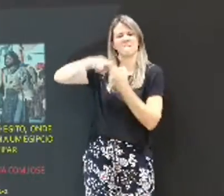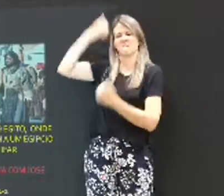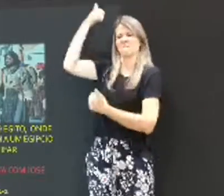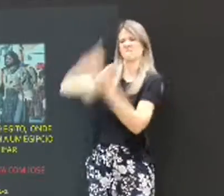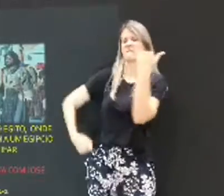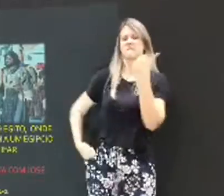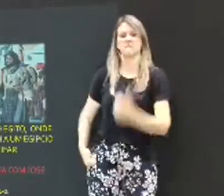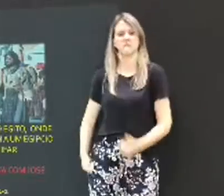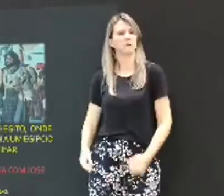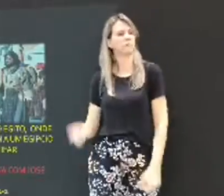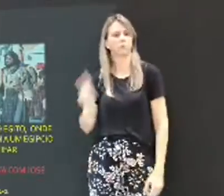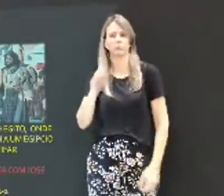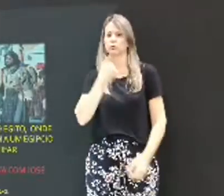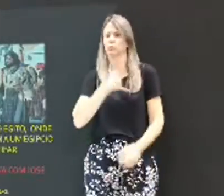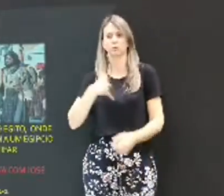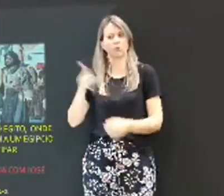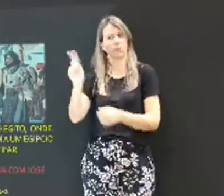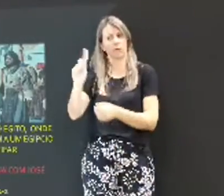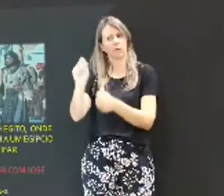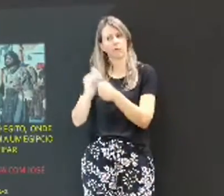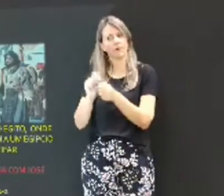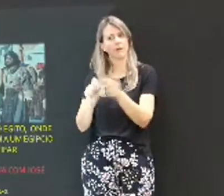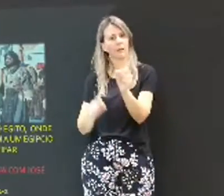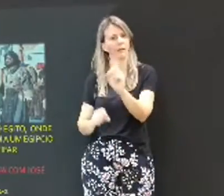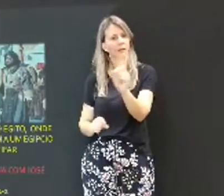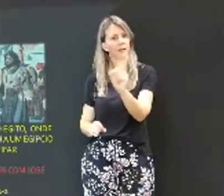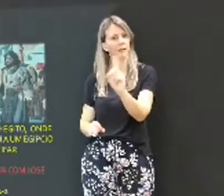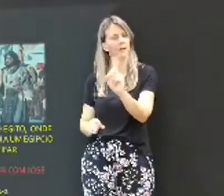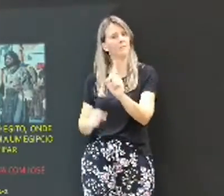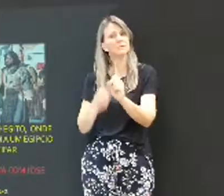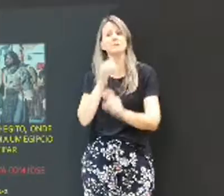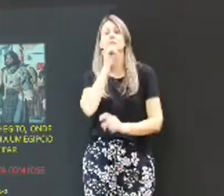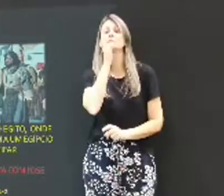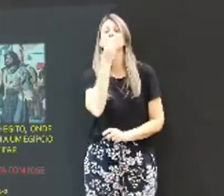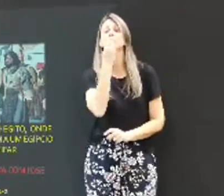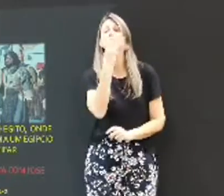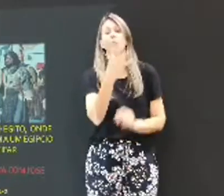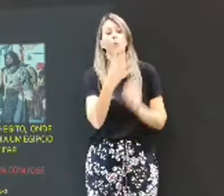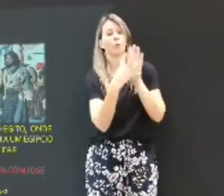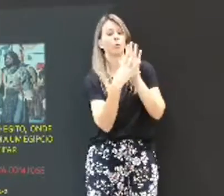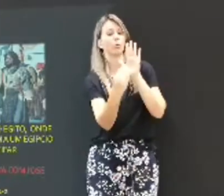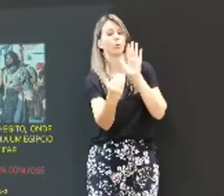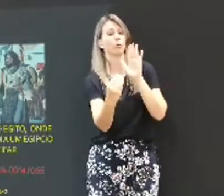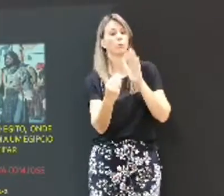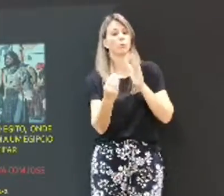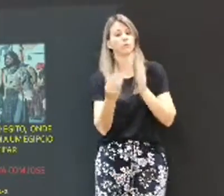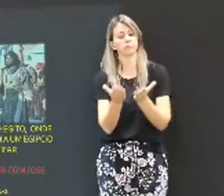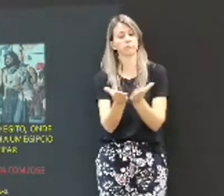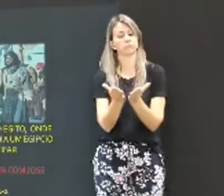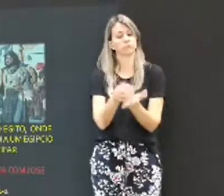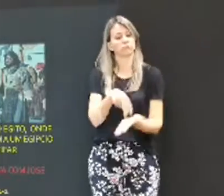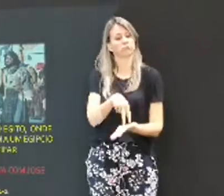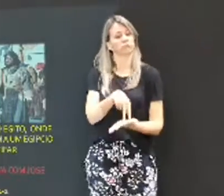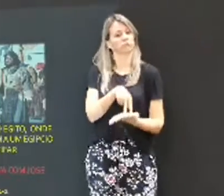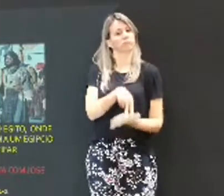vou me vingar de você. Nada disso, José nunca fez isso, não. Um exemplo. José é um exemplo de modelo